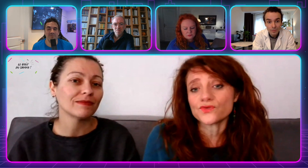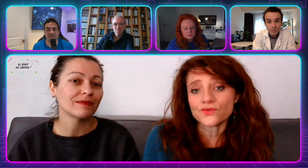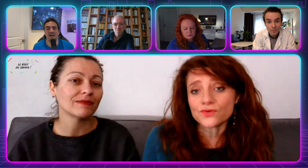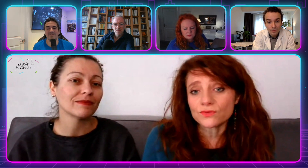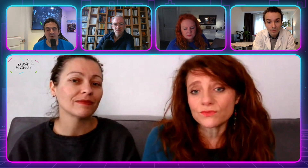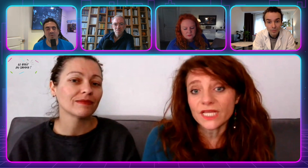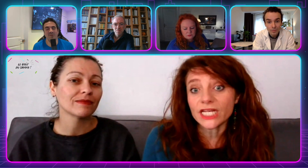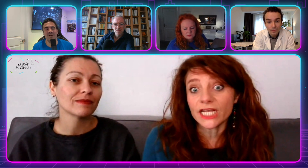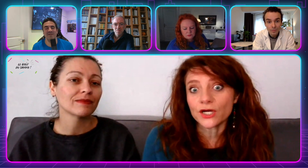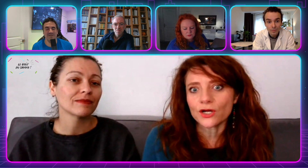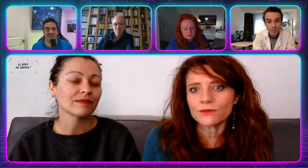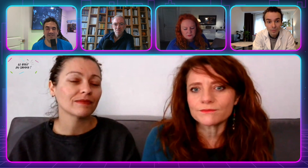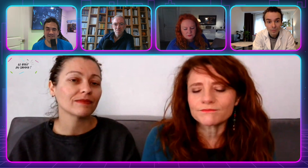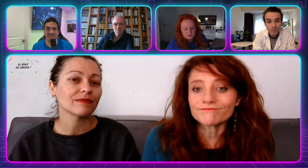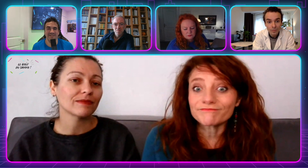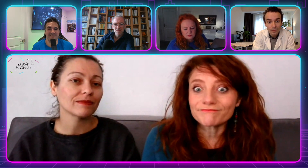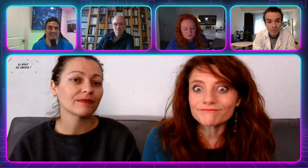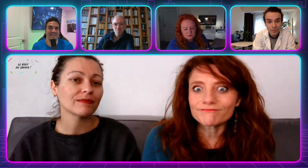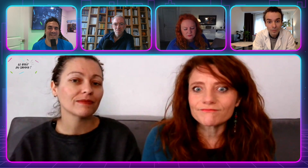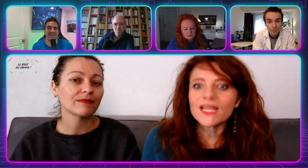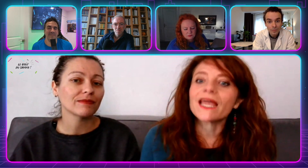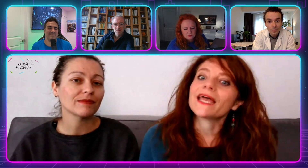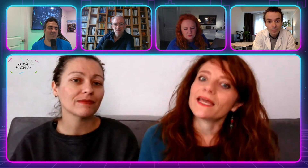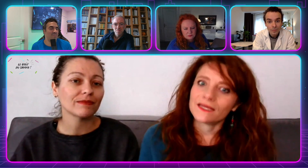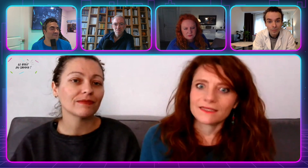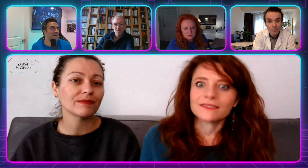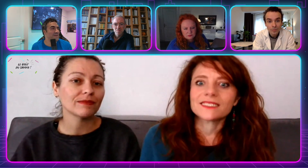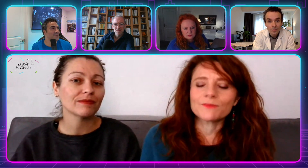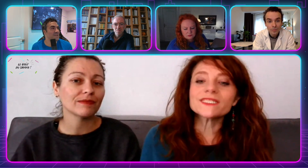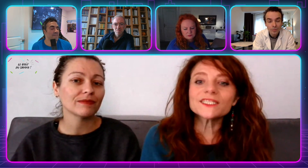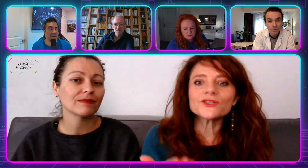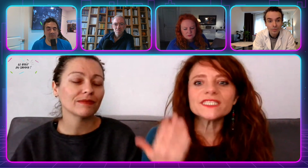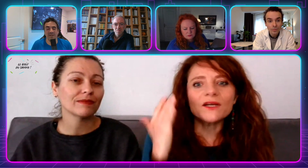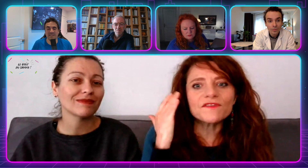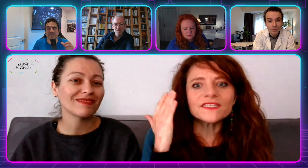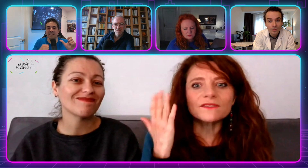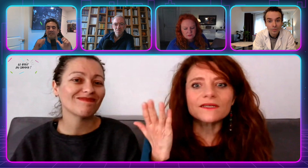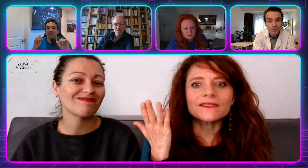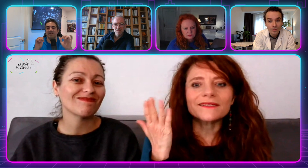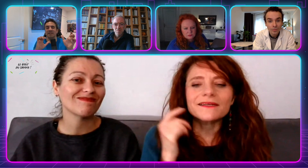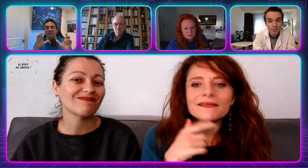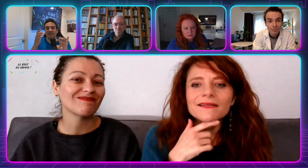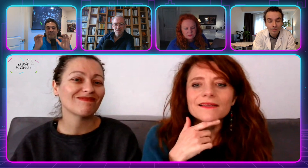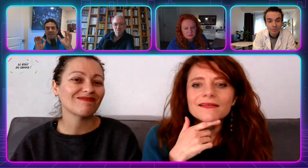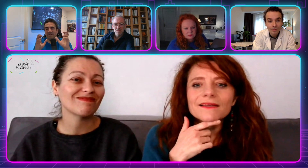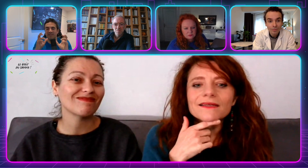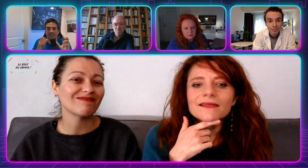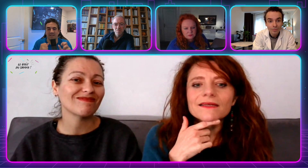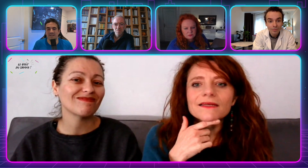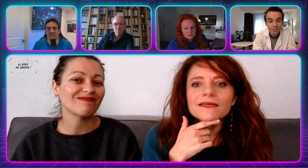Ouais, faut France ou du réussir à sud se comprendre quand et même, de hein. l'école. Et parce qu'en plus, il n'y a pas que, il y C'est a pour pas ça que que je te les dis, signes.